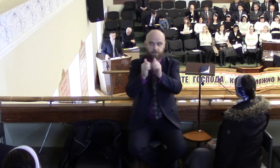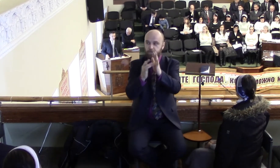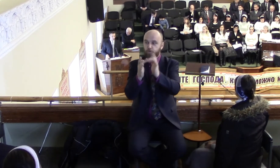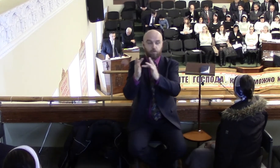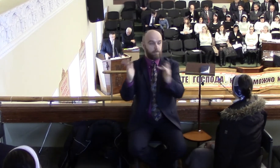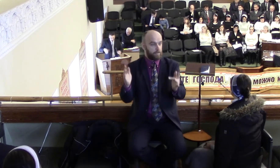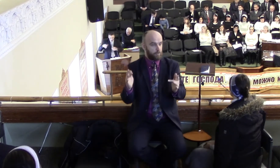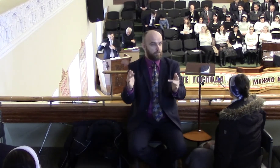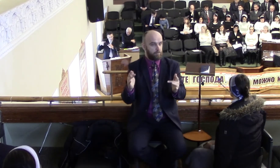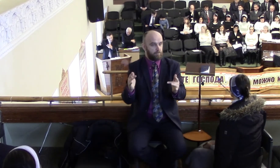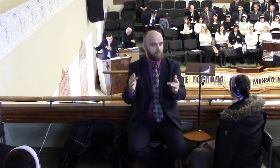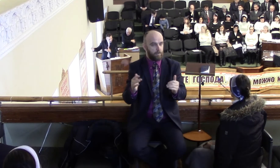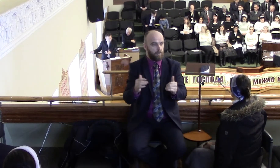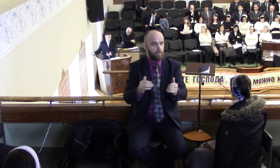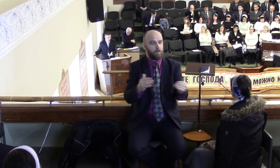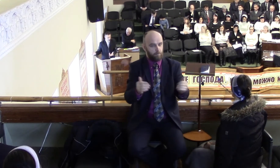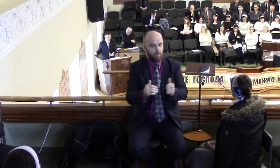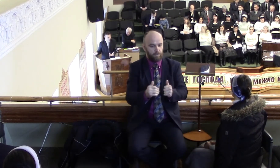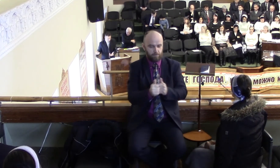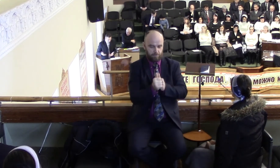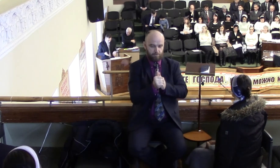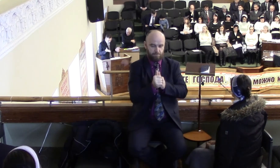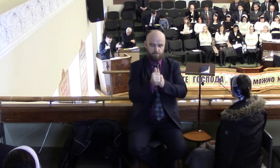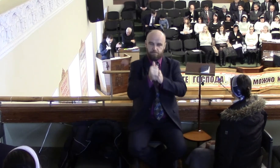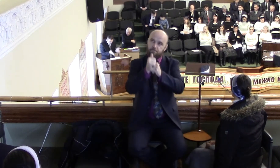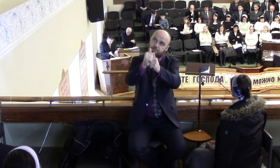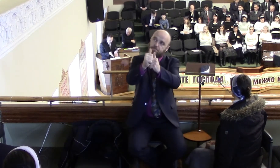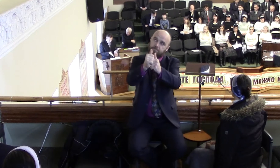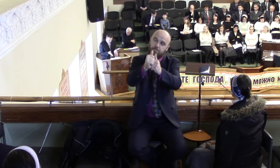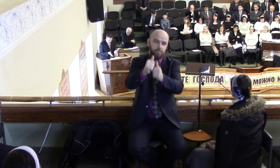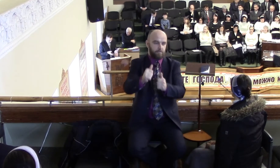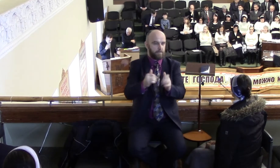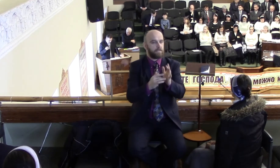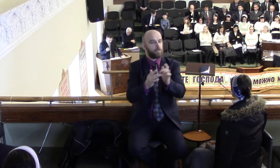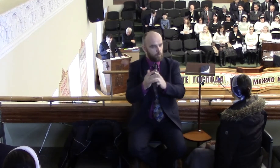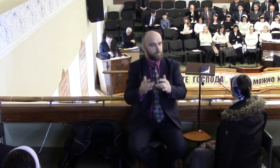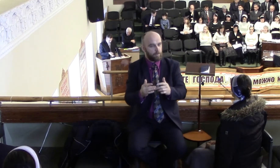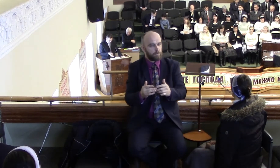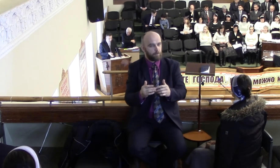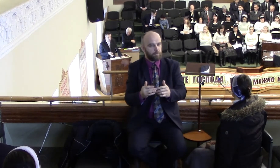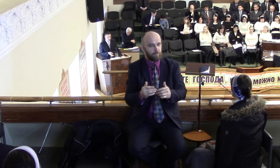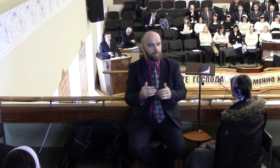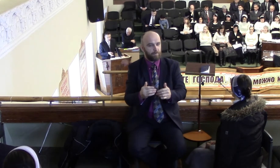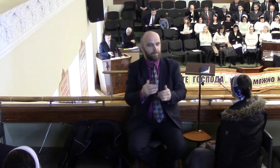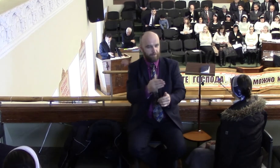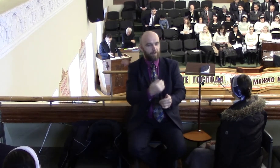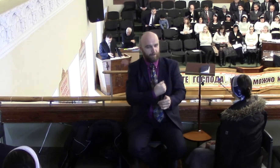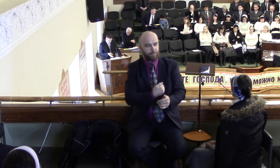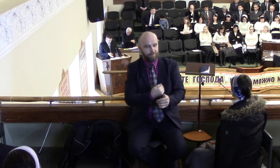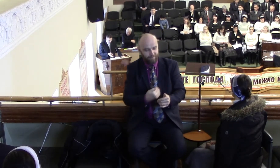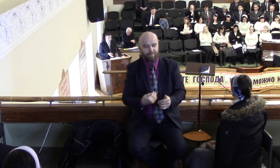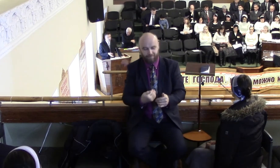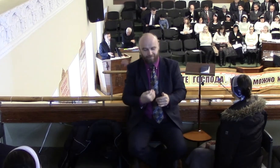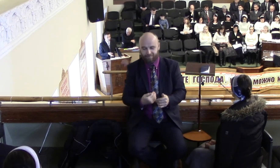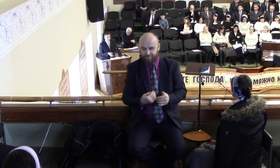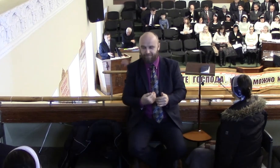Христом. Мы были далеки от Бога. И по преступлениям мы прочитали 2 раза, мы обратили на это внимание. Во 2 главе,